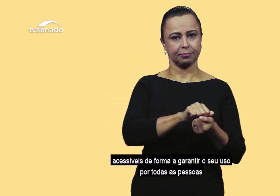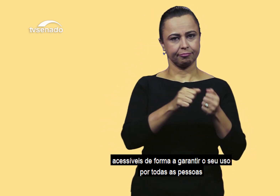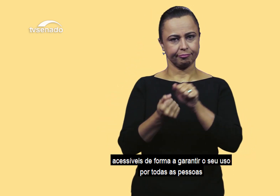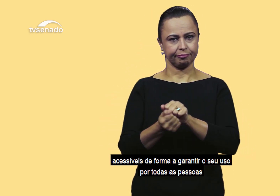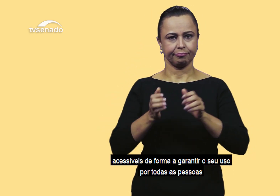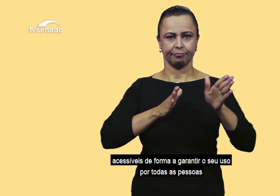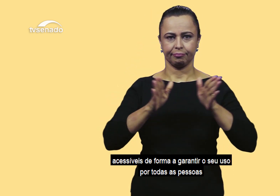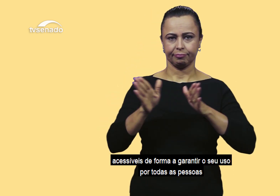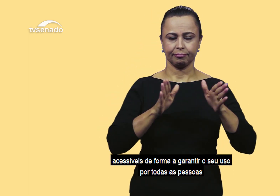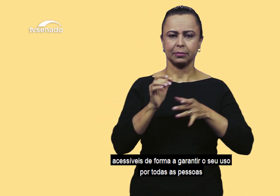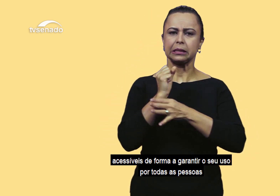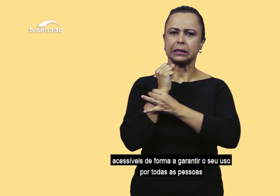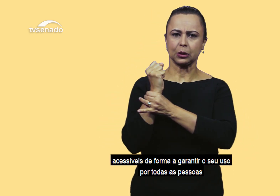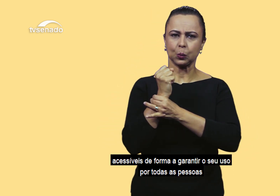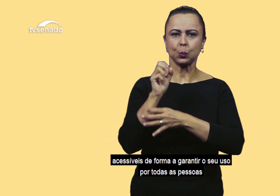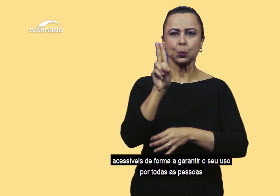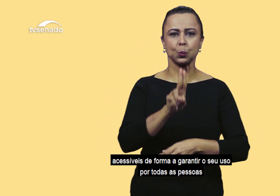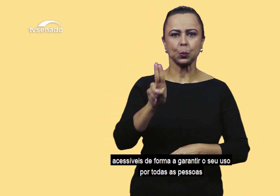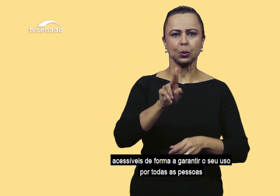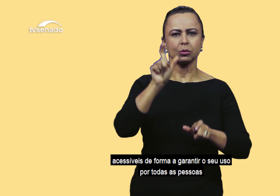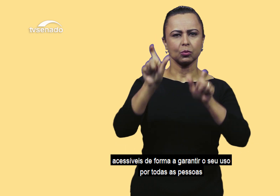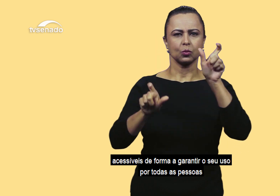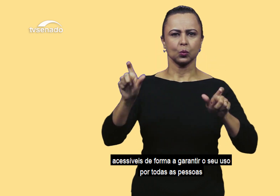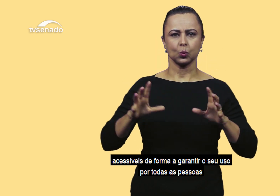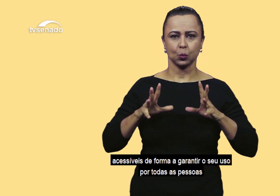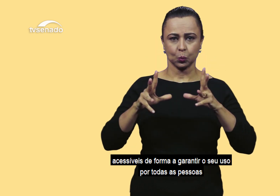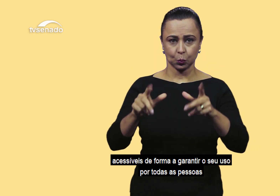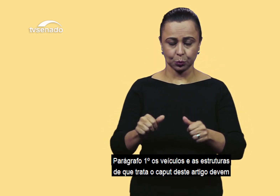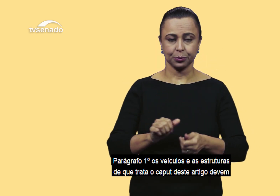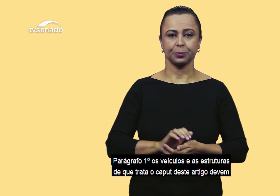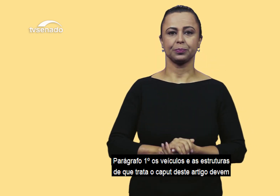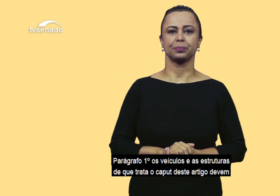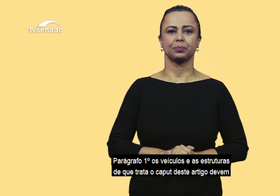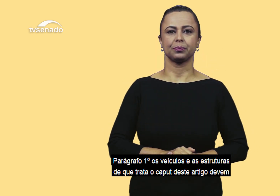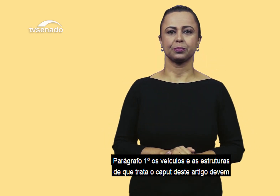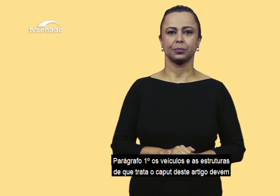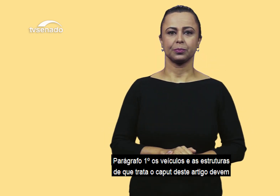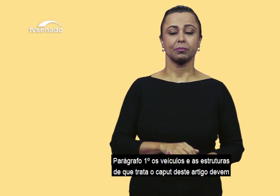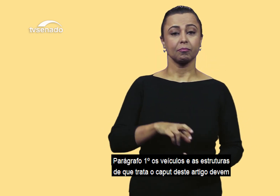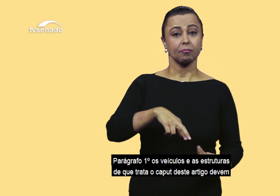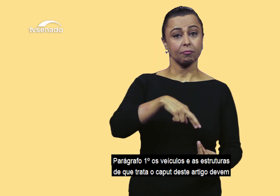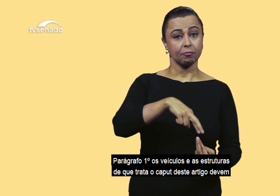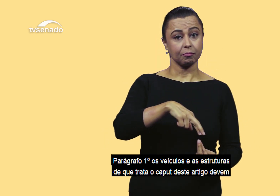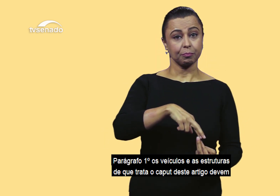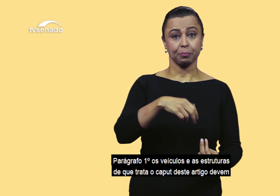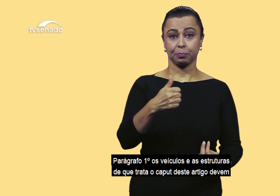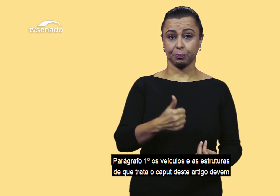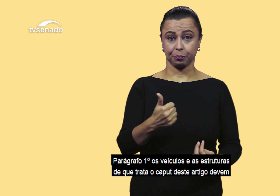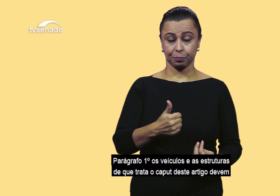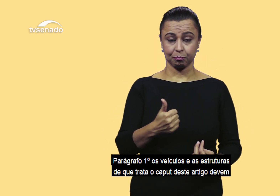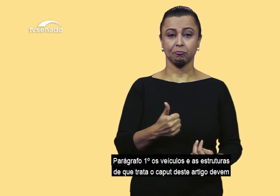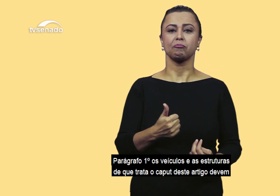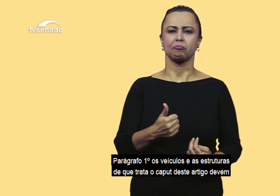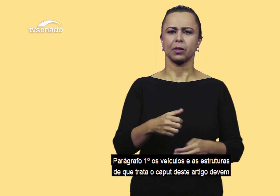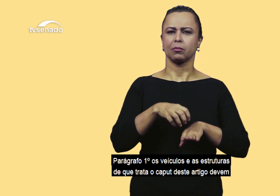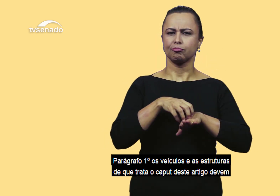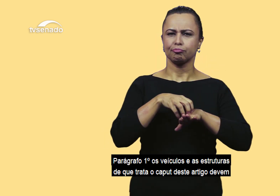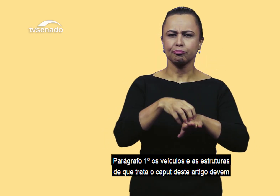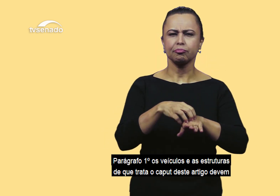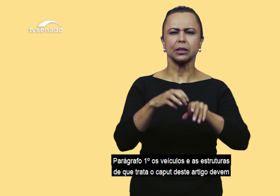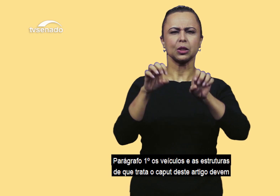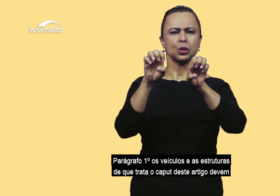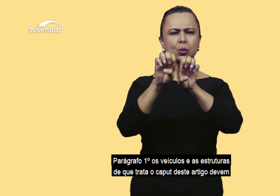forma a garantir o seu uso por todas as pessoas Parágrafo 1º Os veículos e as